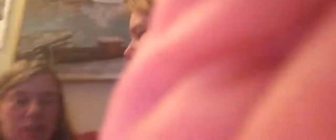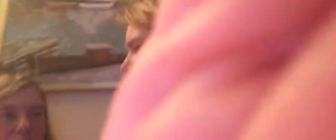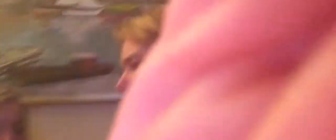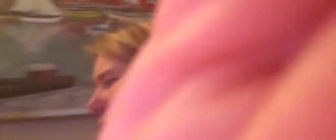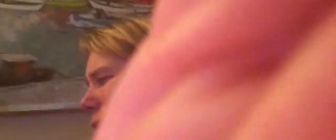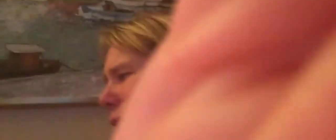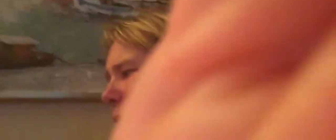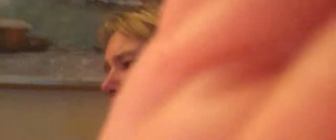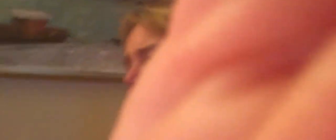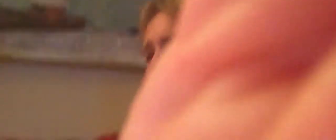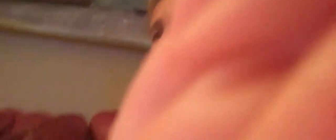som du vet,